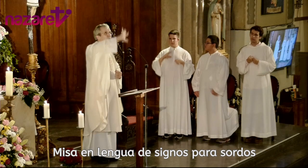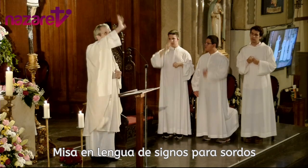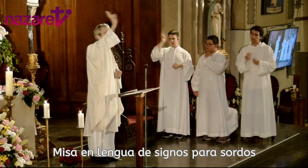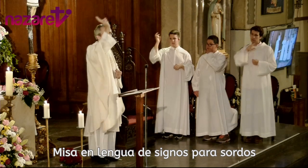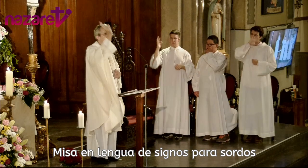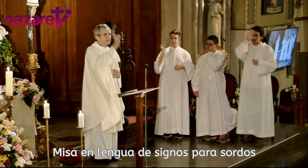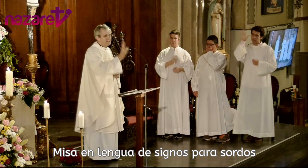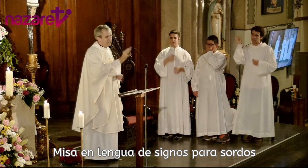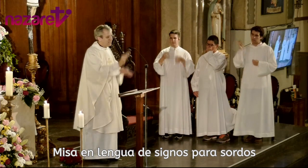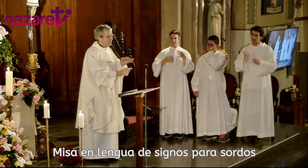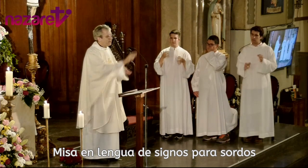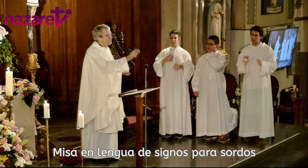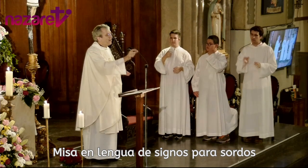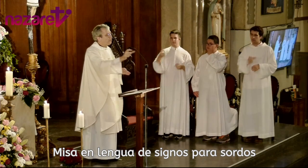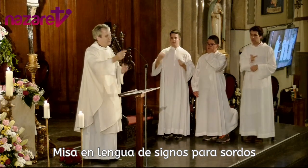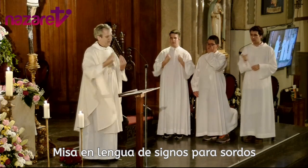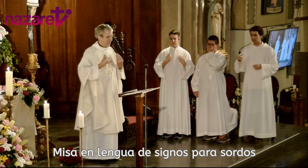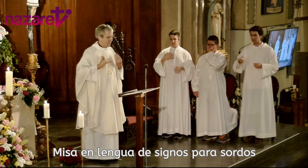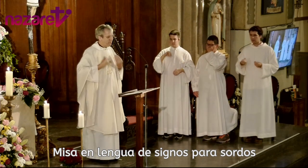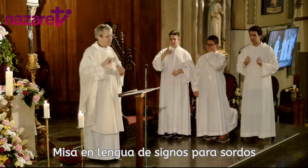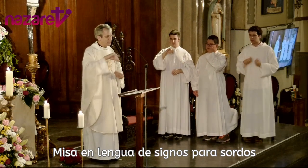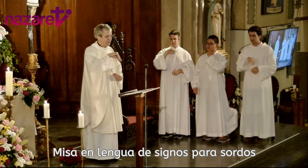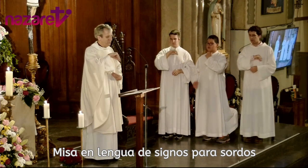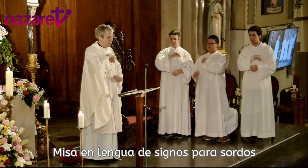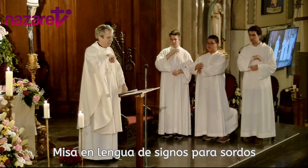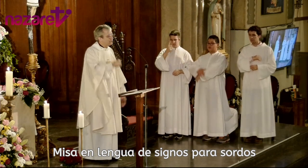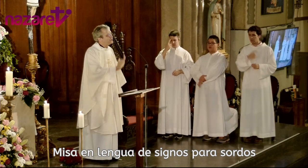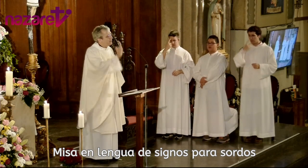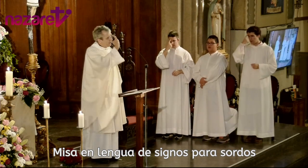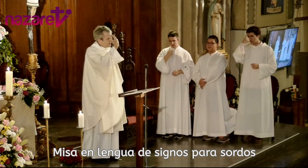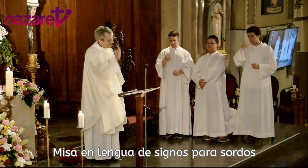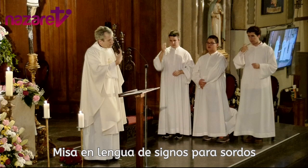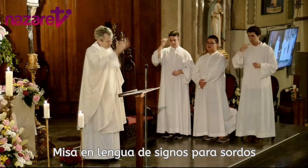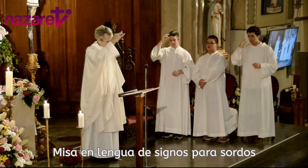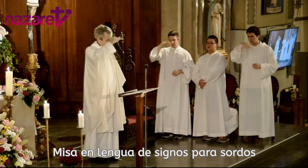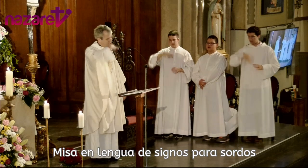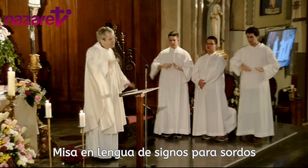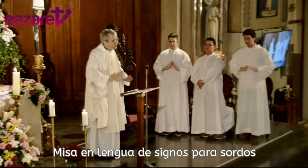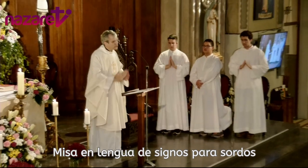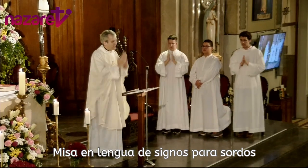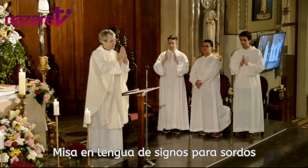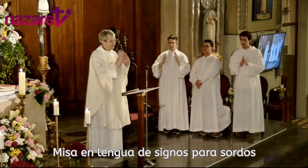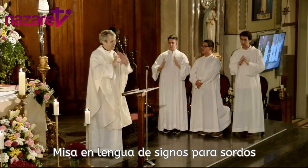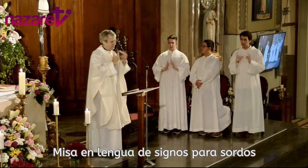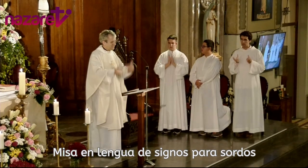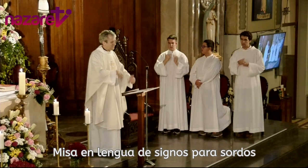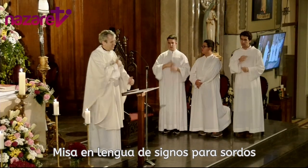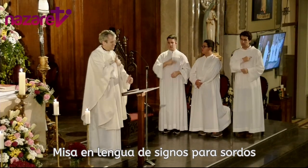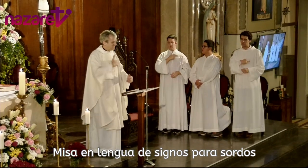Todopoderoso. Desde allí ha de venir a juzgar a vivos y muertos. Creo en el Espíritu Santo, la Santa Iglesia